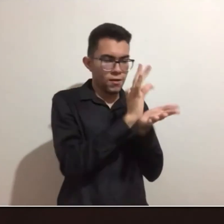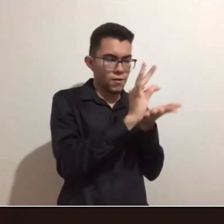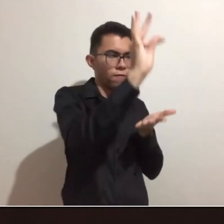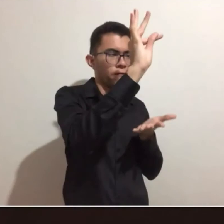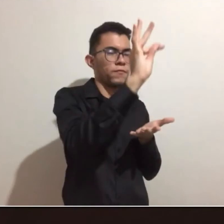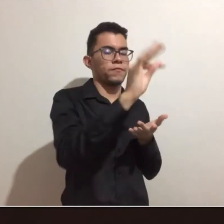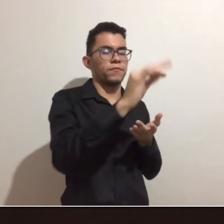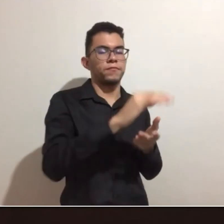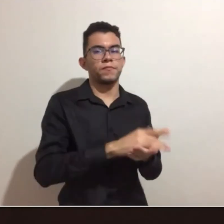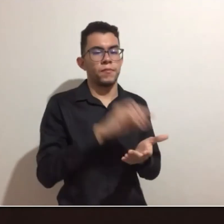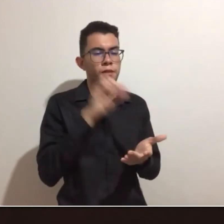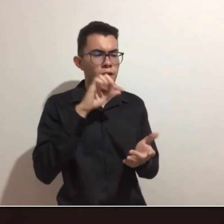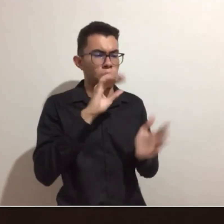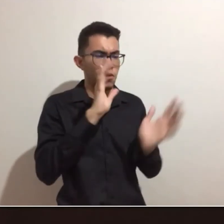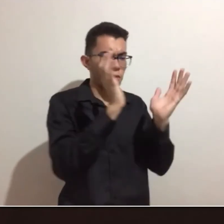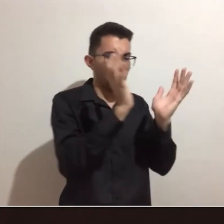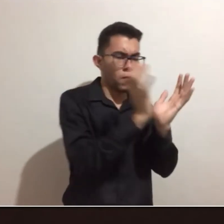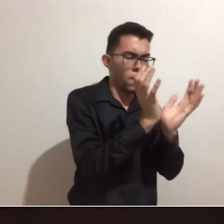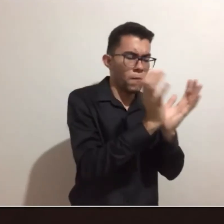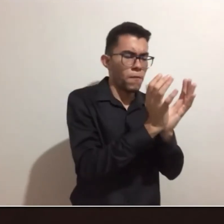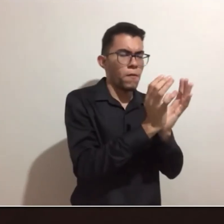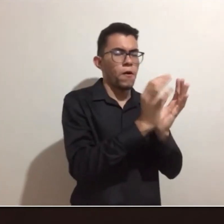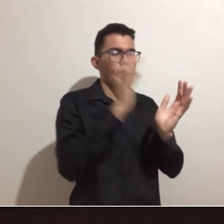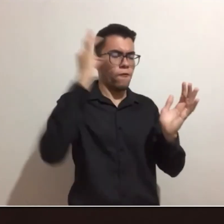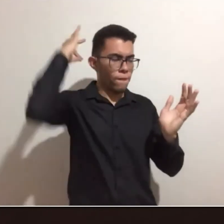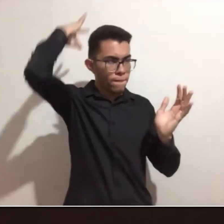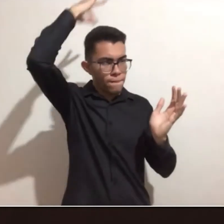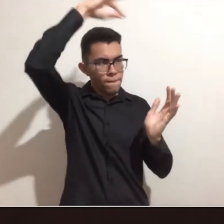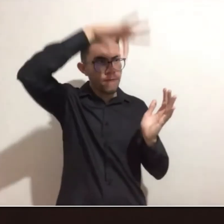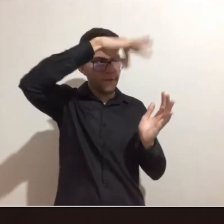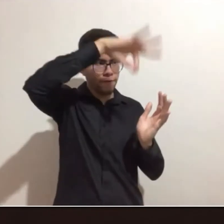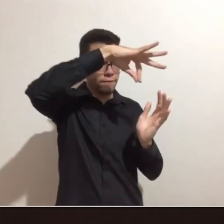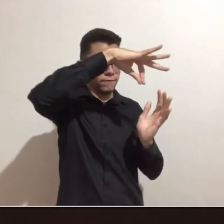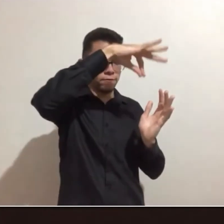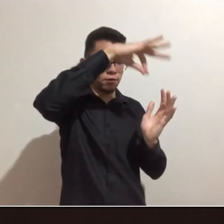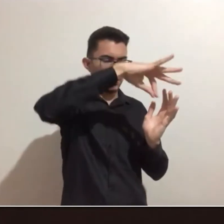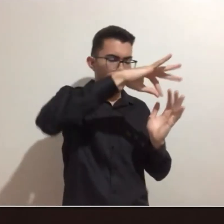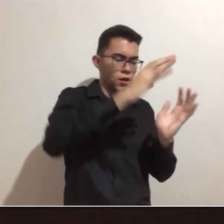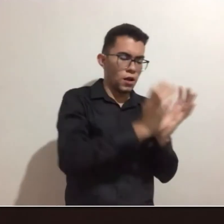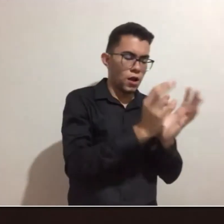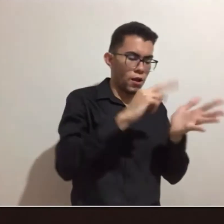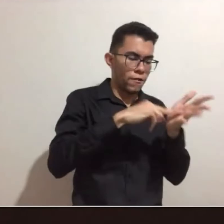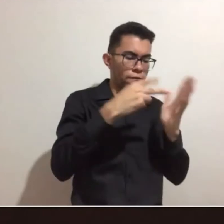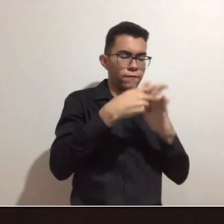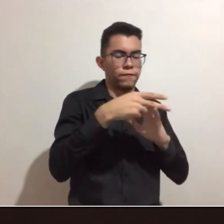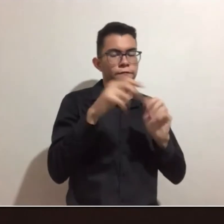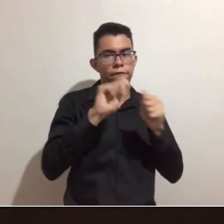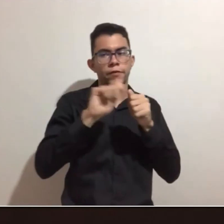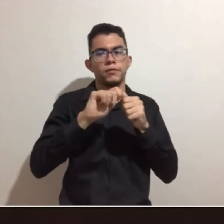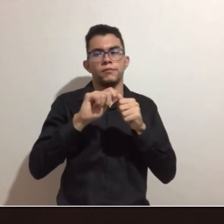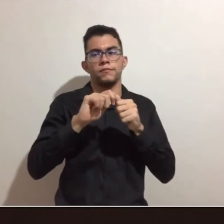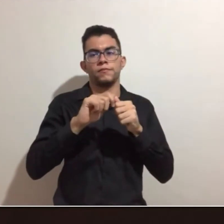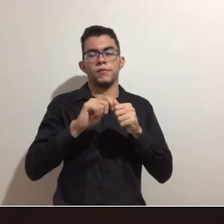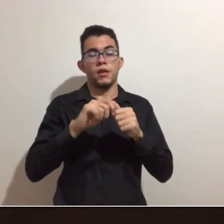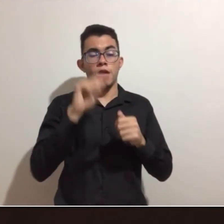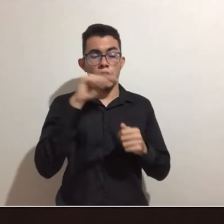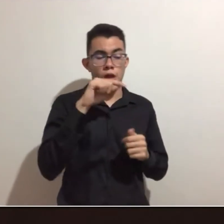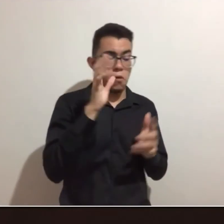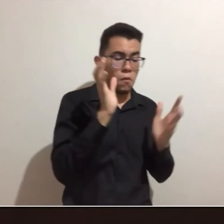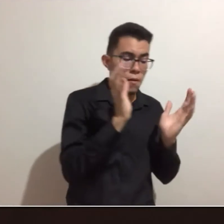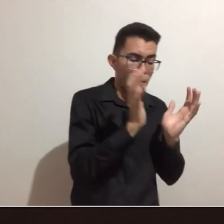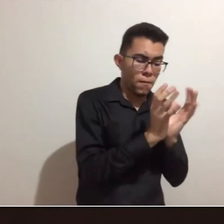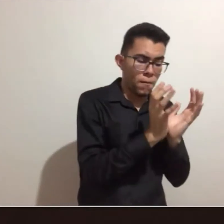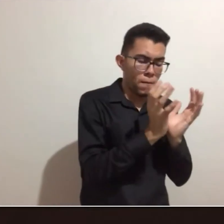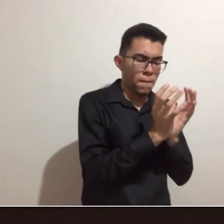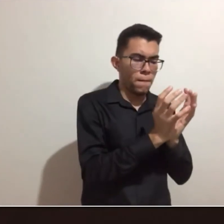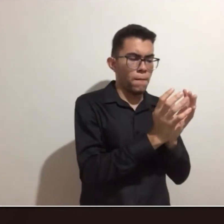no meio dos tessalonicenses, o resultado qual foi? Versículo 9. Pois eles mesmos, no